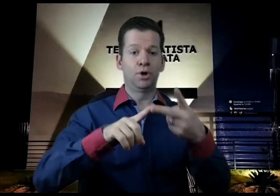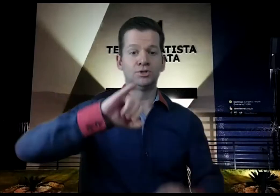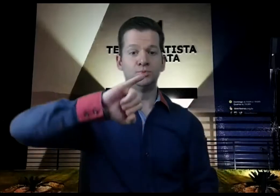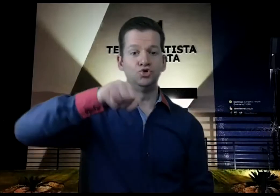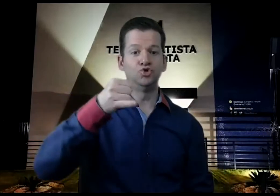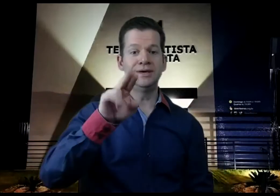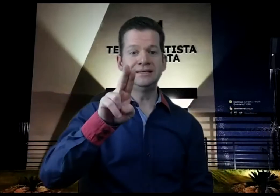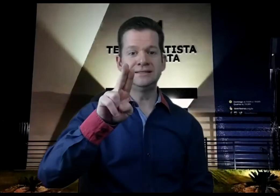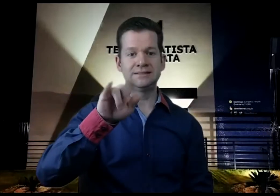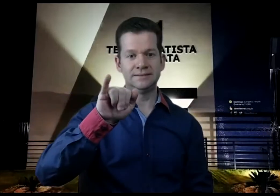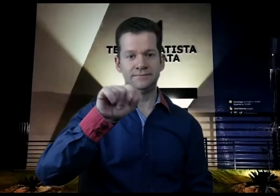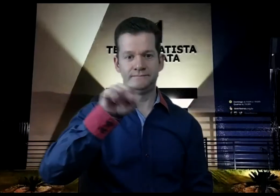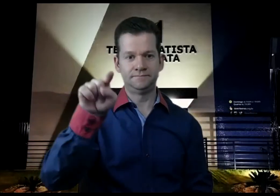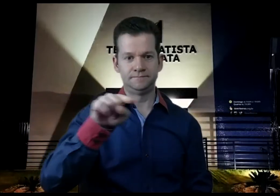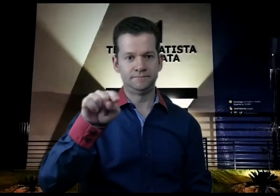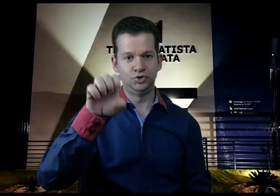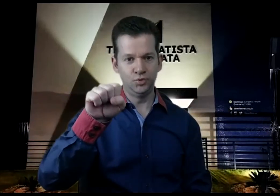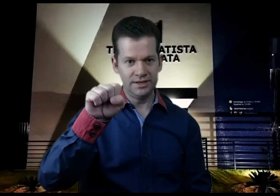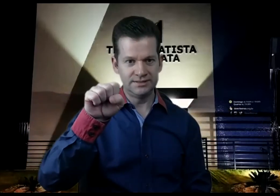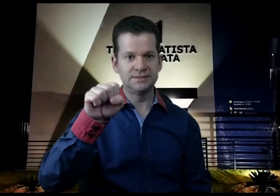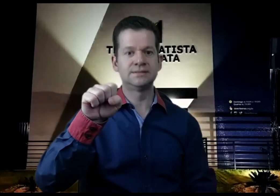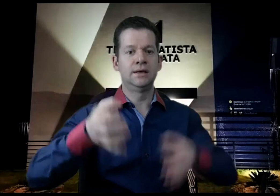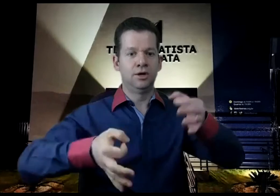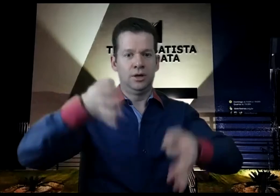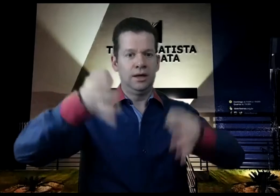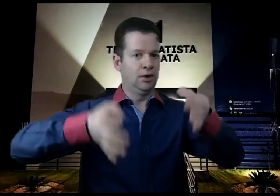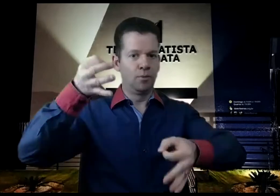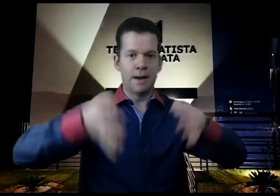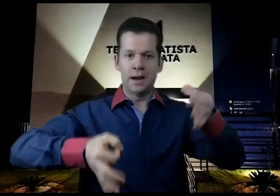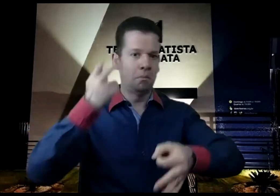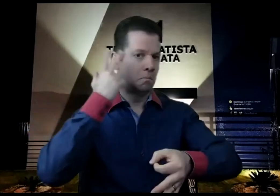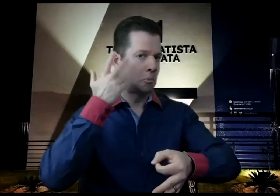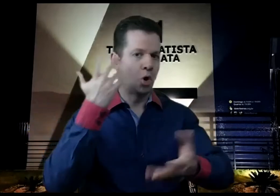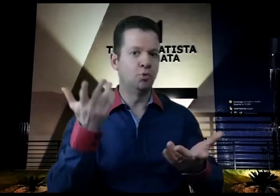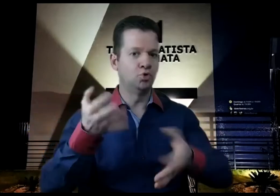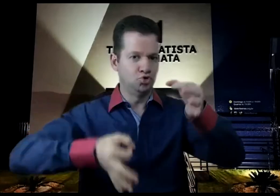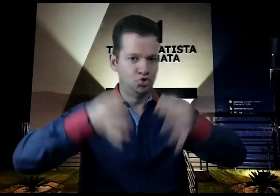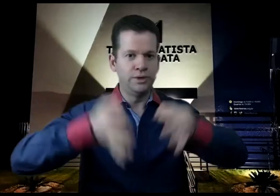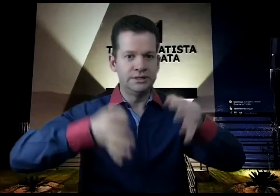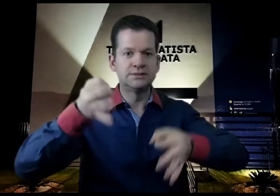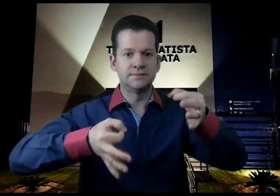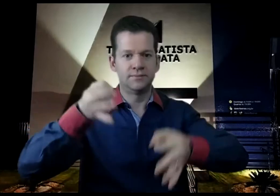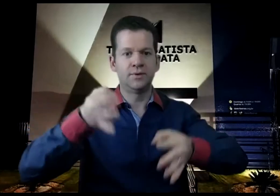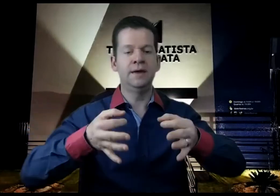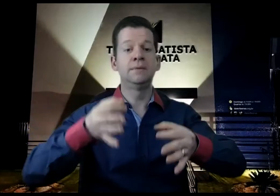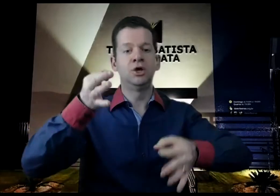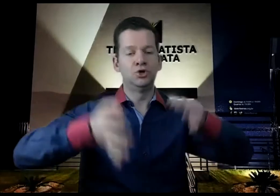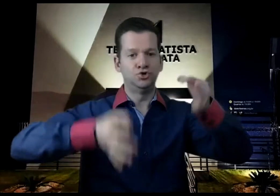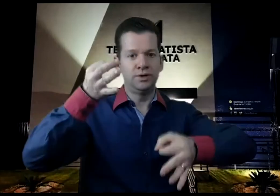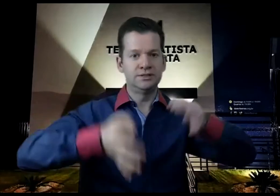Próximo, Juízes. Juízes é normal, como juiz, ok?